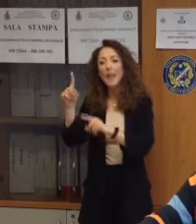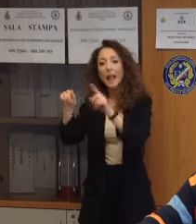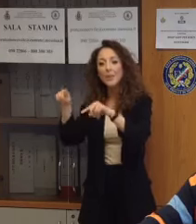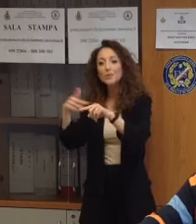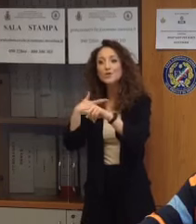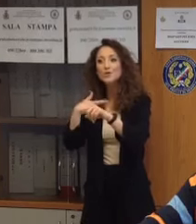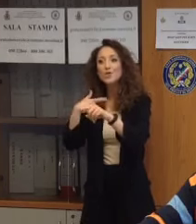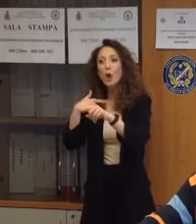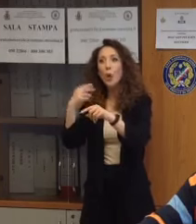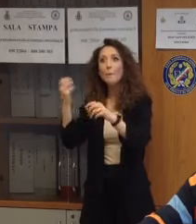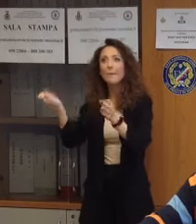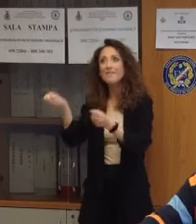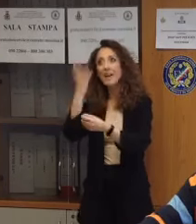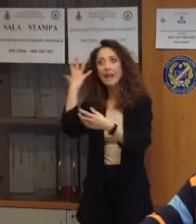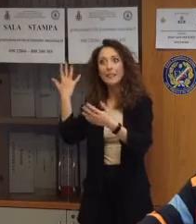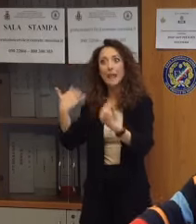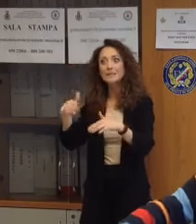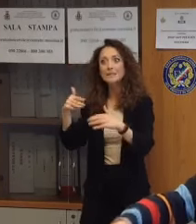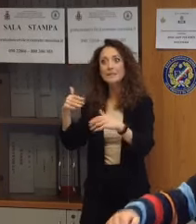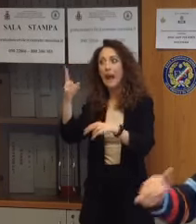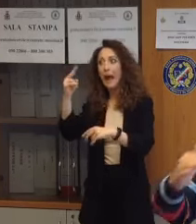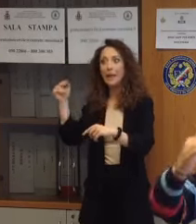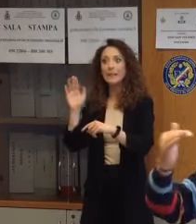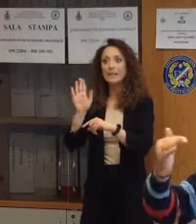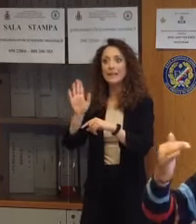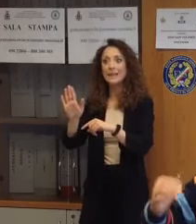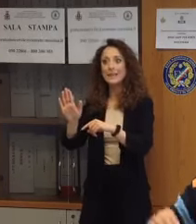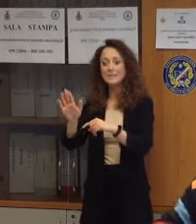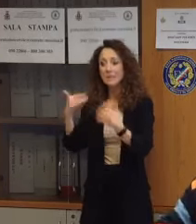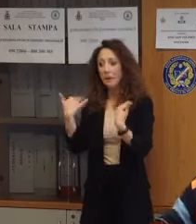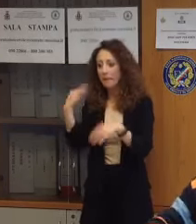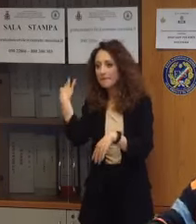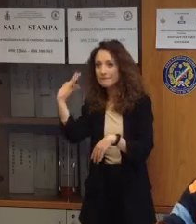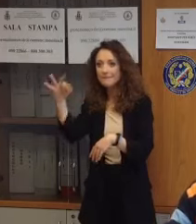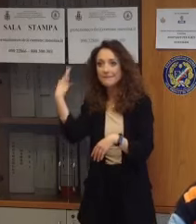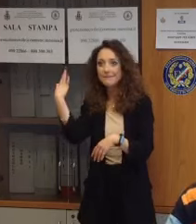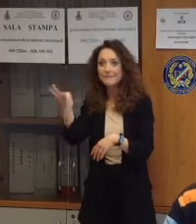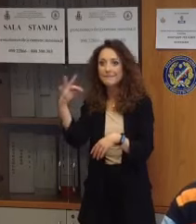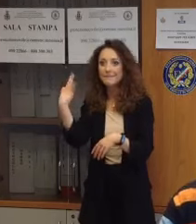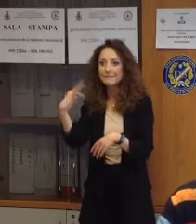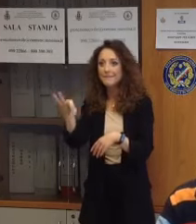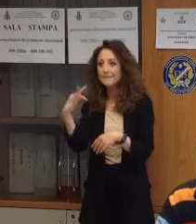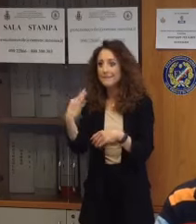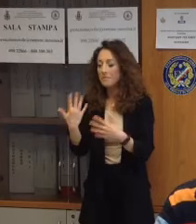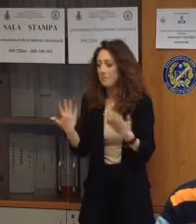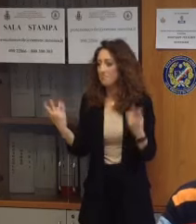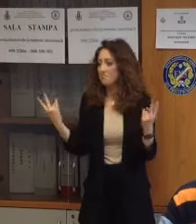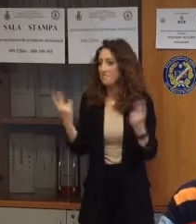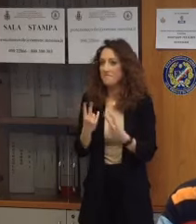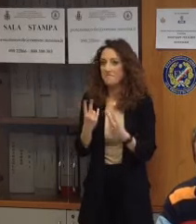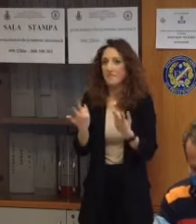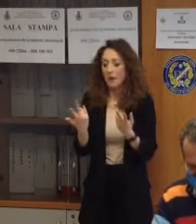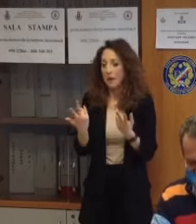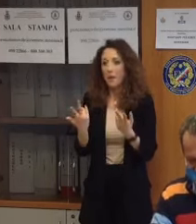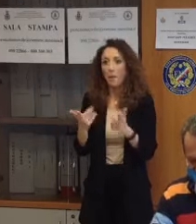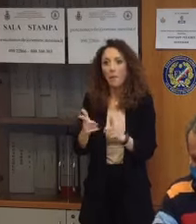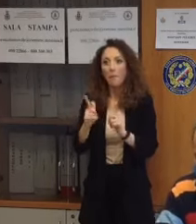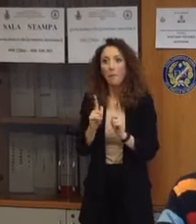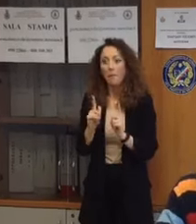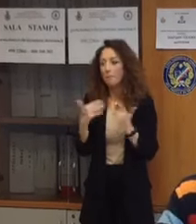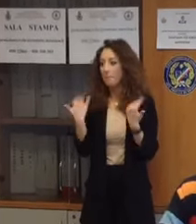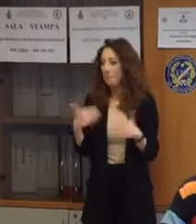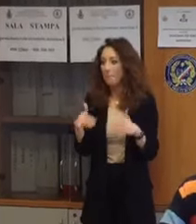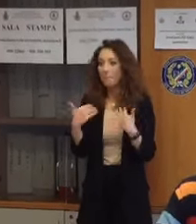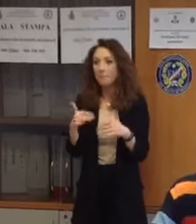artigiani e panifici supera qualunque, devo dire, anche previsione. Come